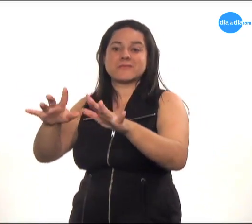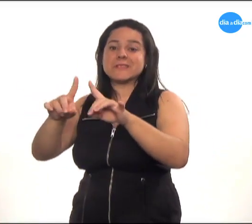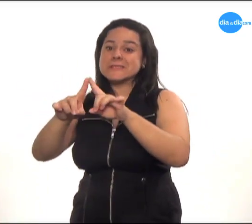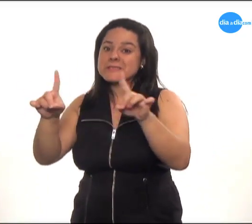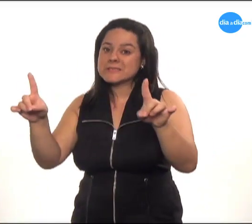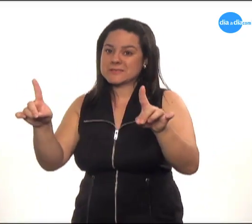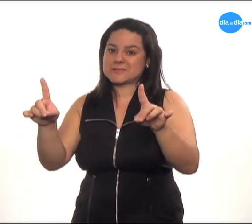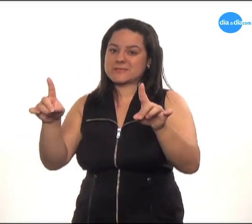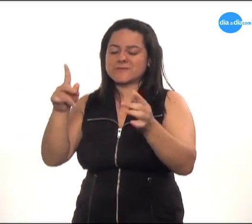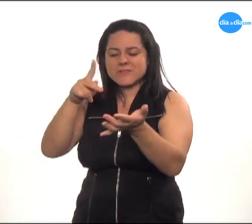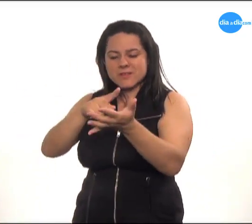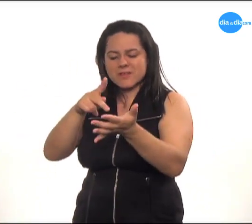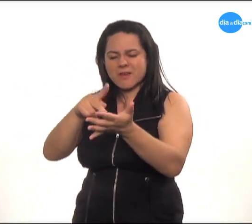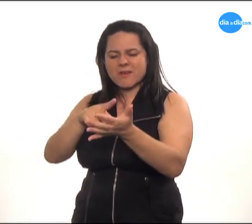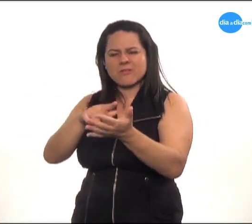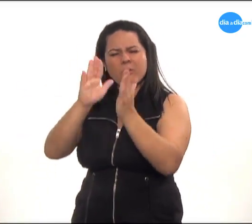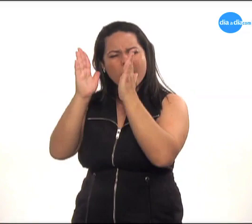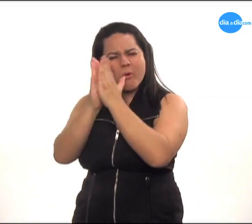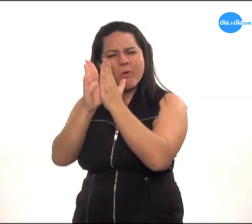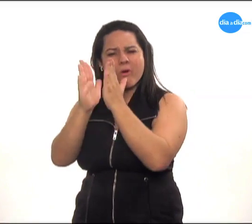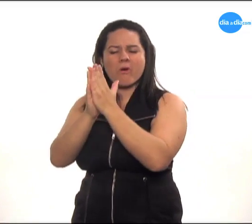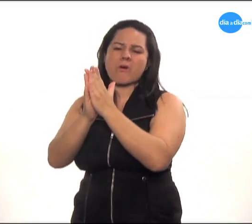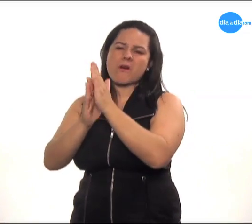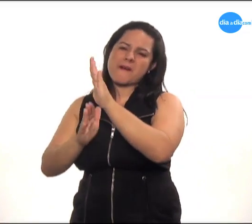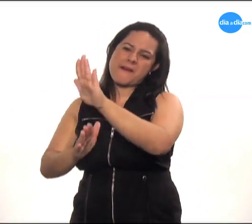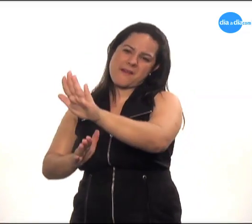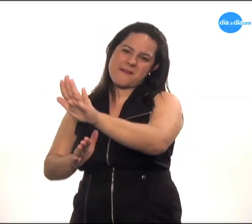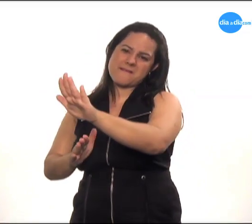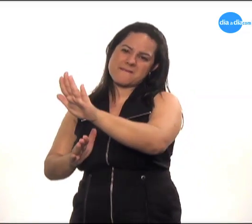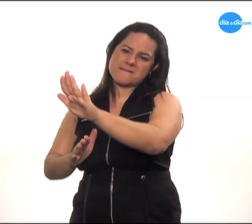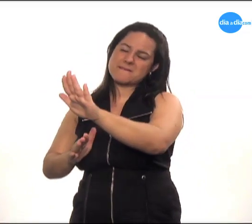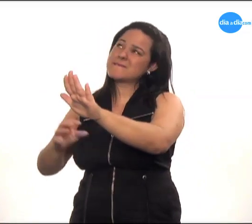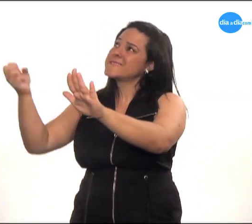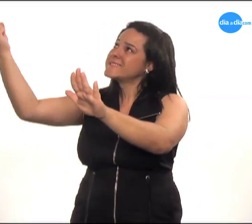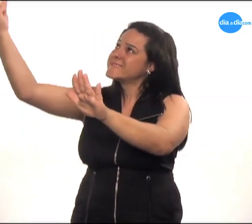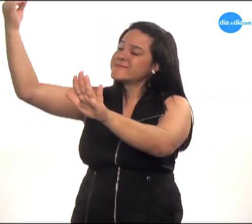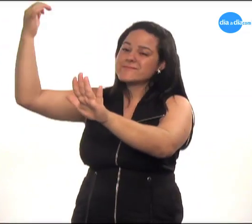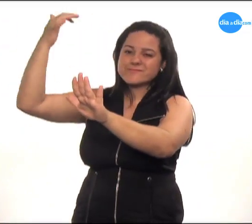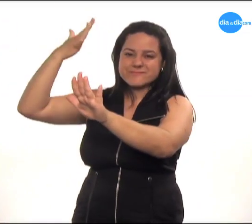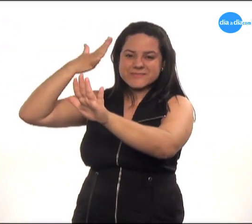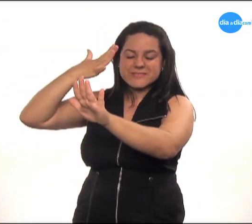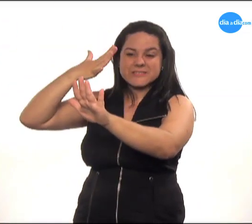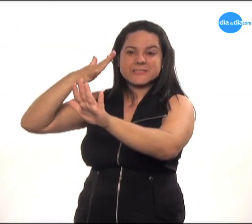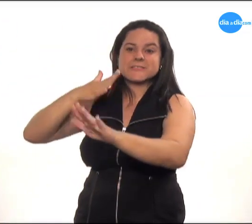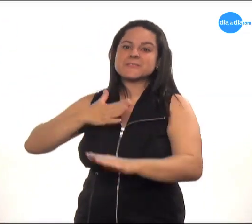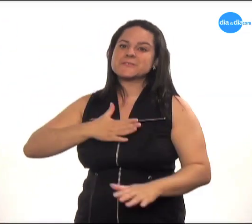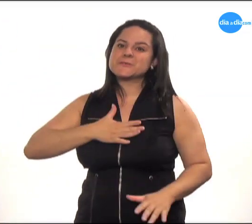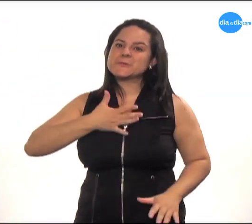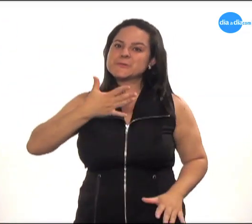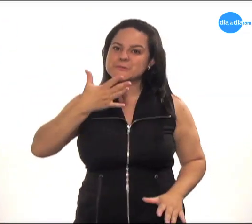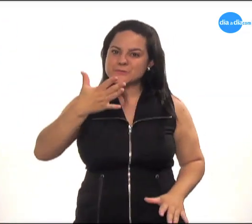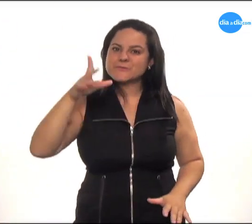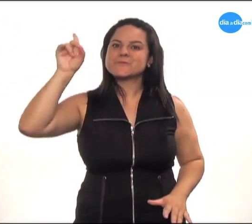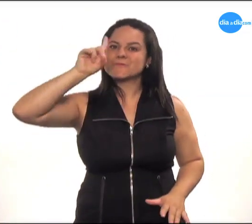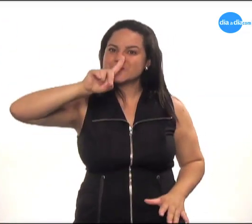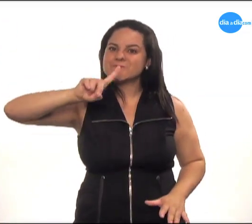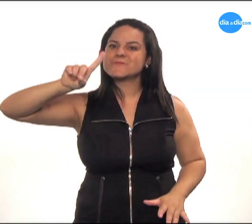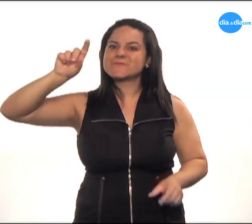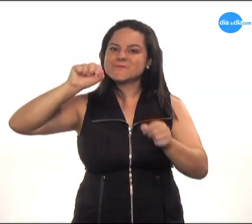mas não esquece de colocar a tua mão sobre aquela pessoa e orar e pedir a bênção de Deus. Você vai ficar surpreso do quanto Deus vai